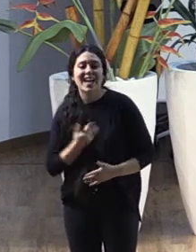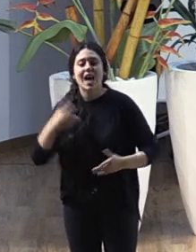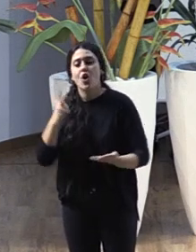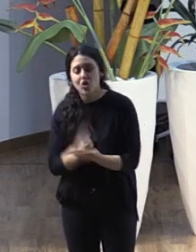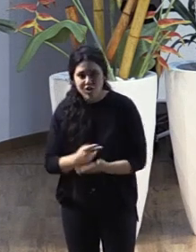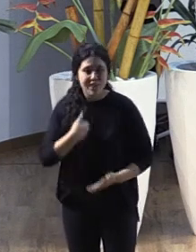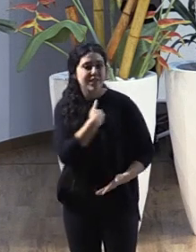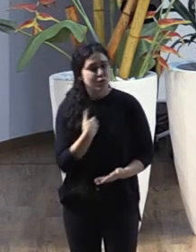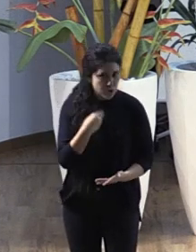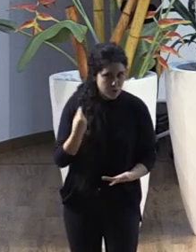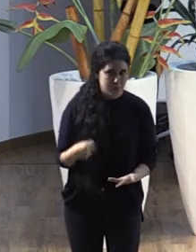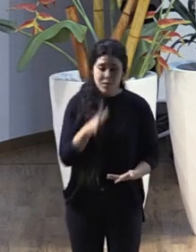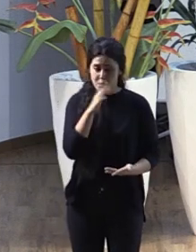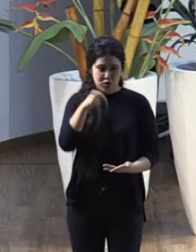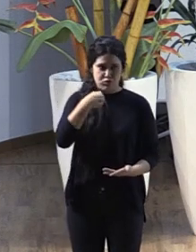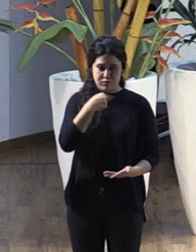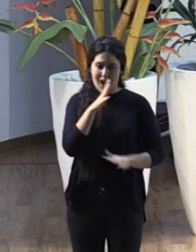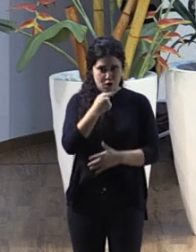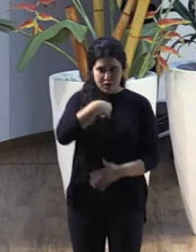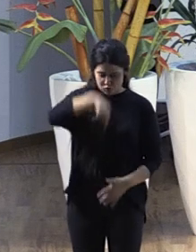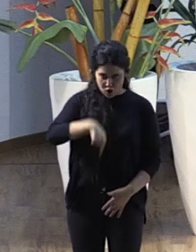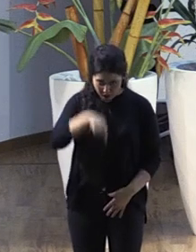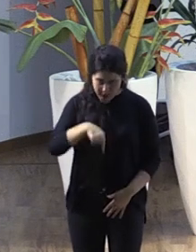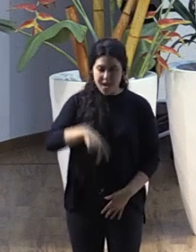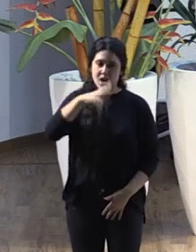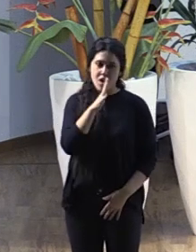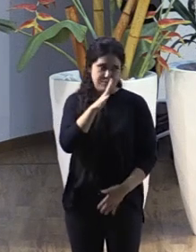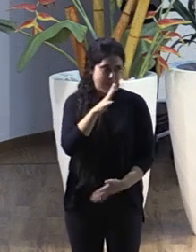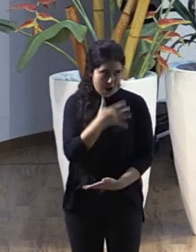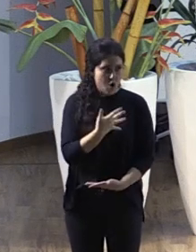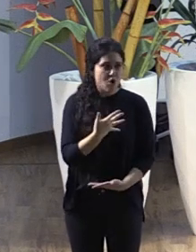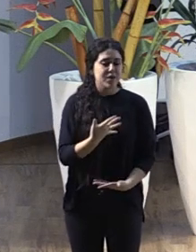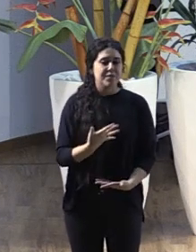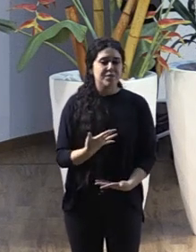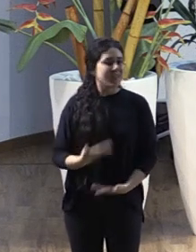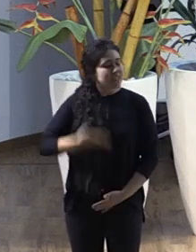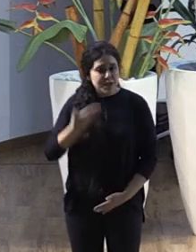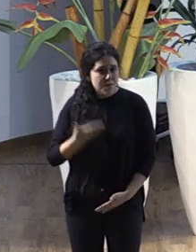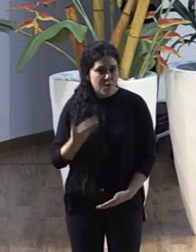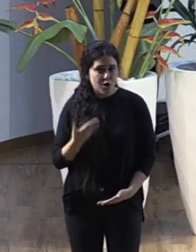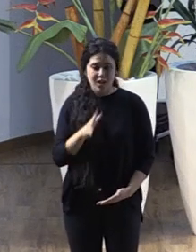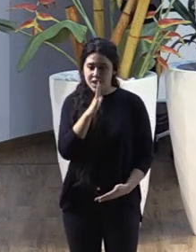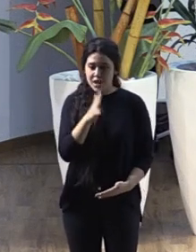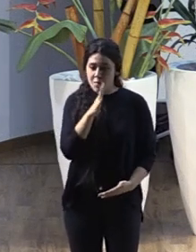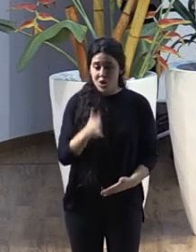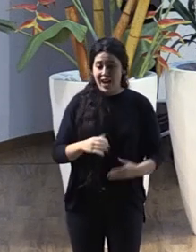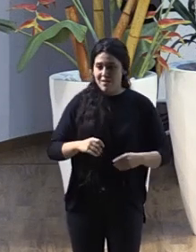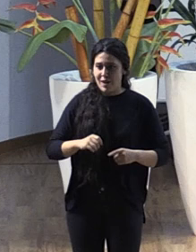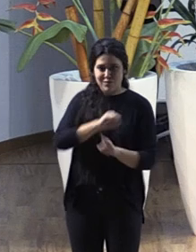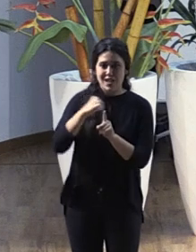transformador. Y por esto estoy aquí hoy. Es fundamental porque la animación